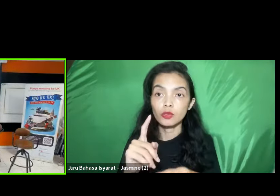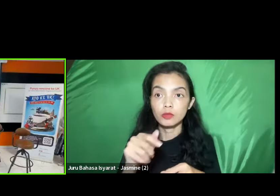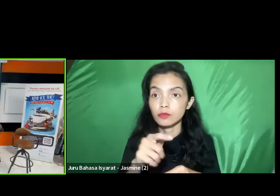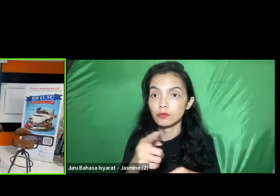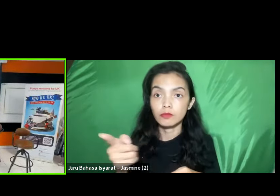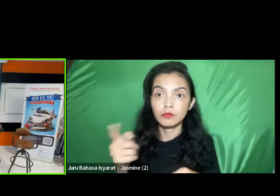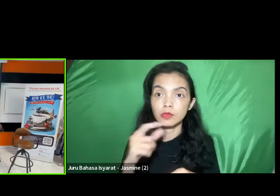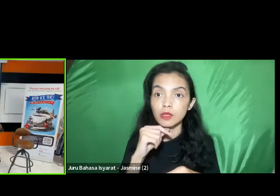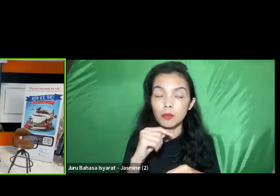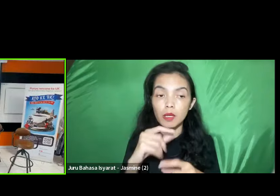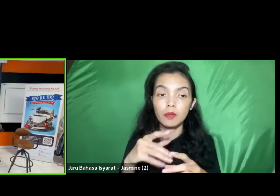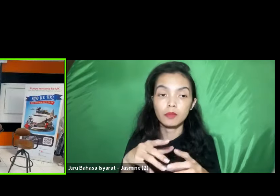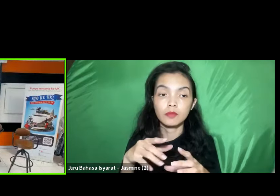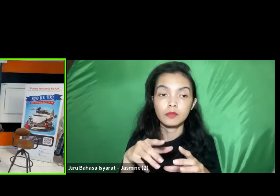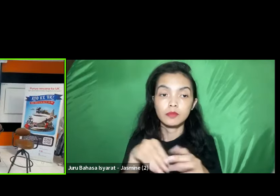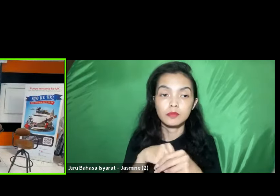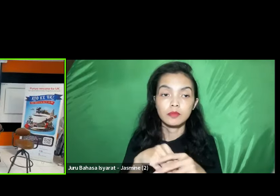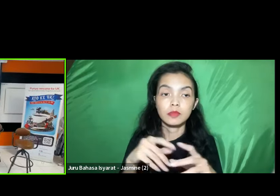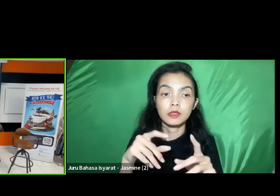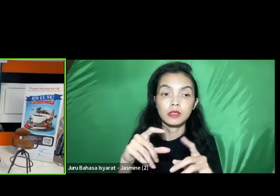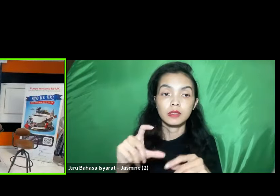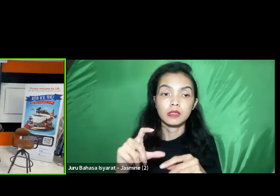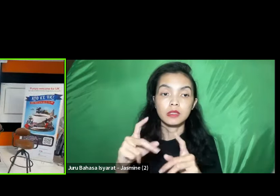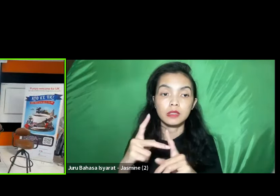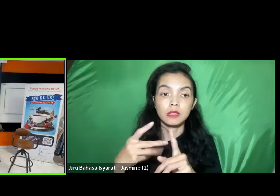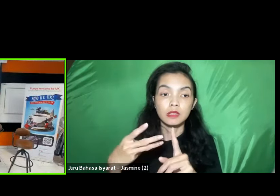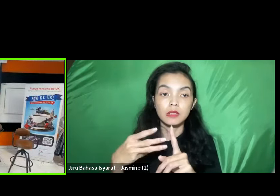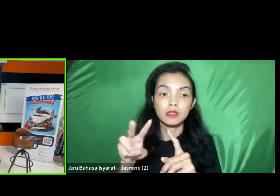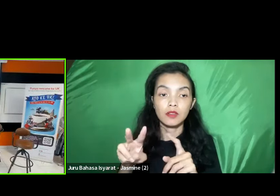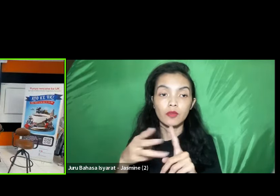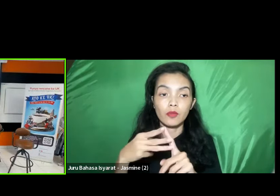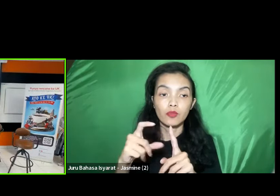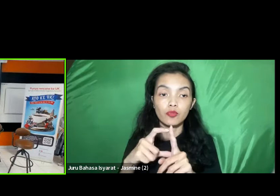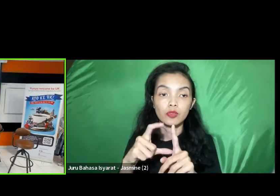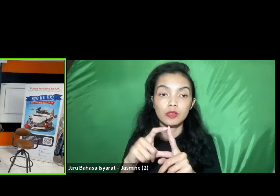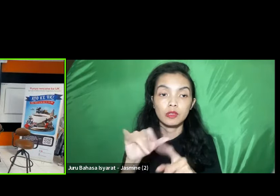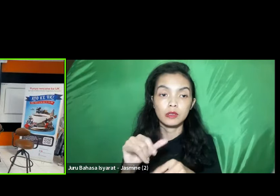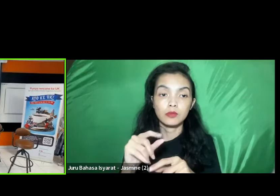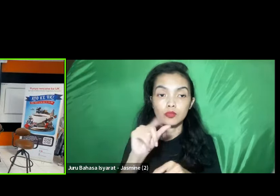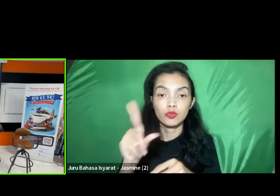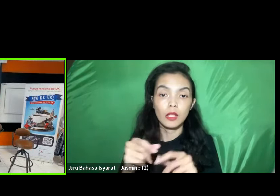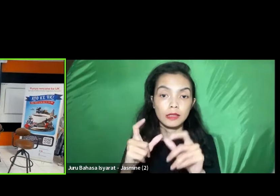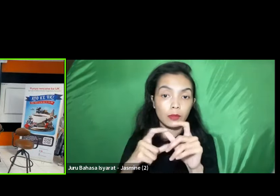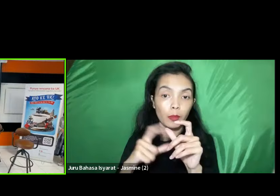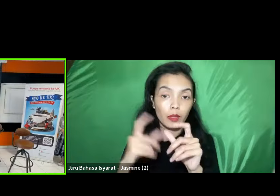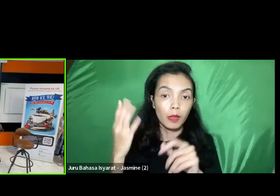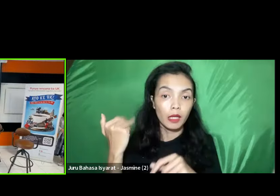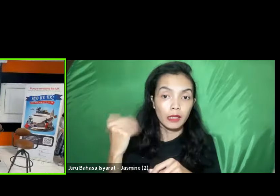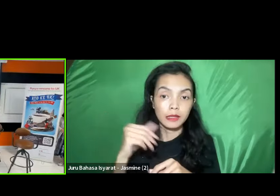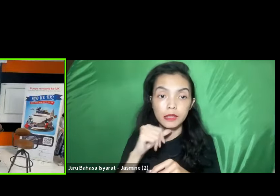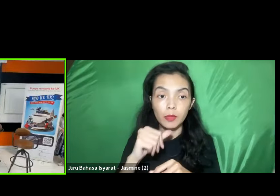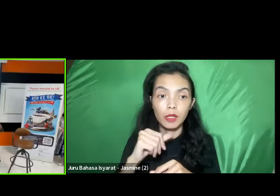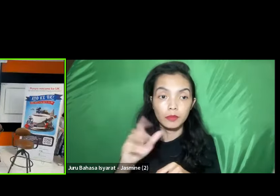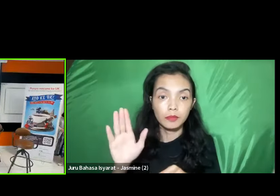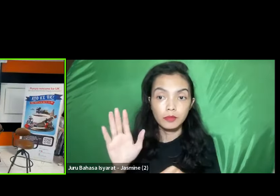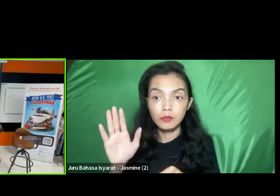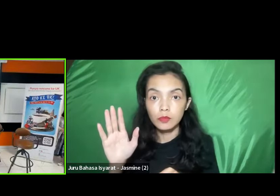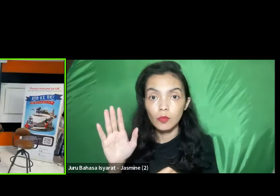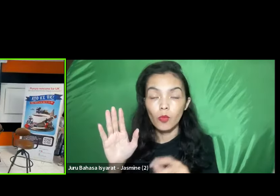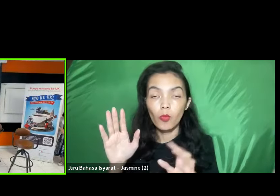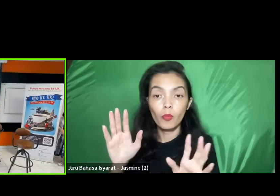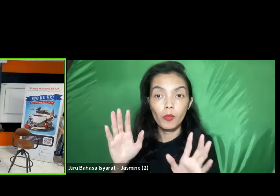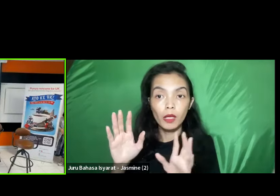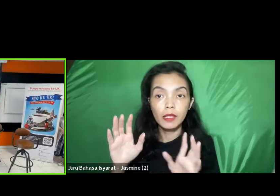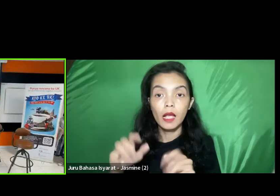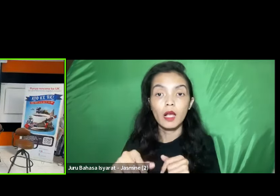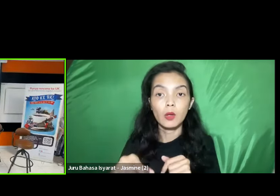e program chefb gitu Yang ya September Oh ya di sini lumayan ya